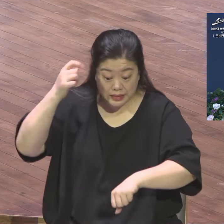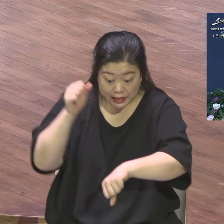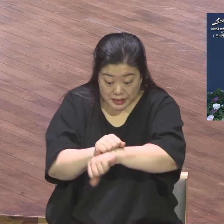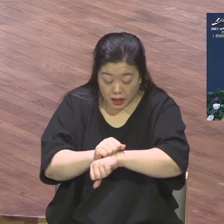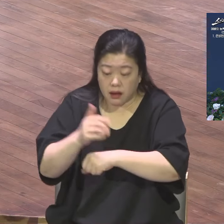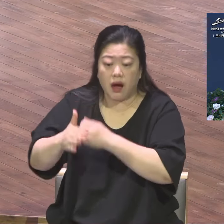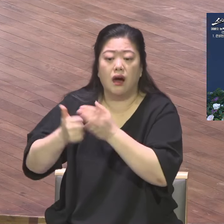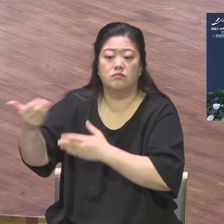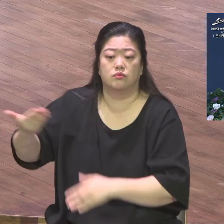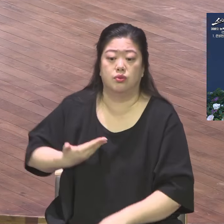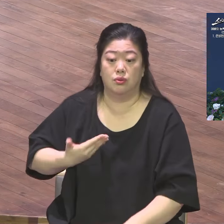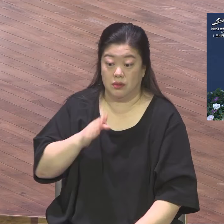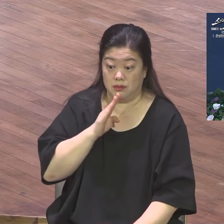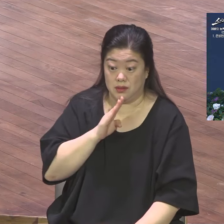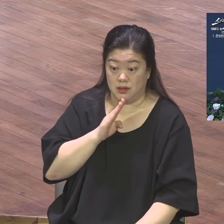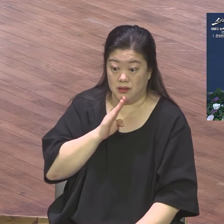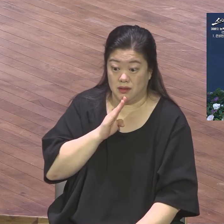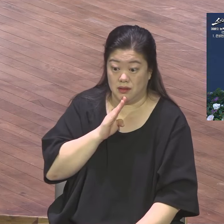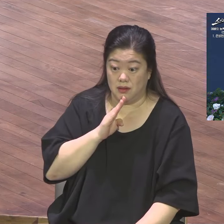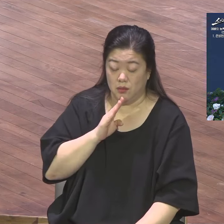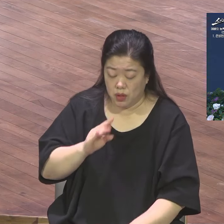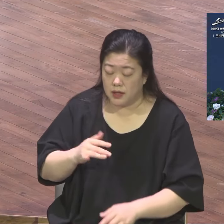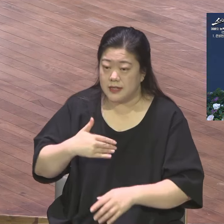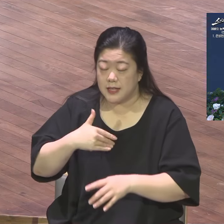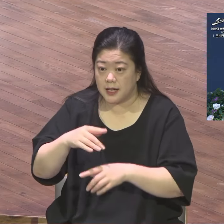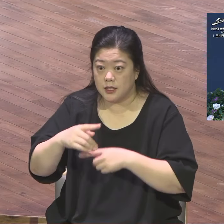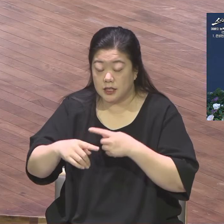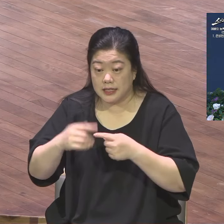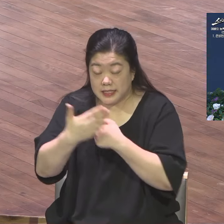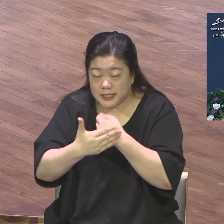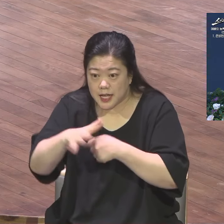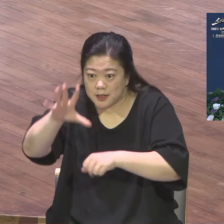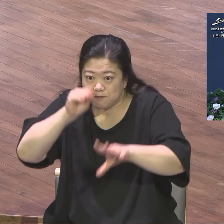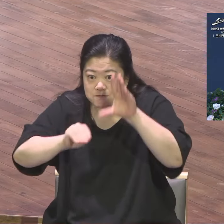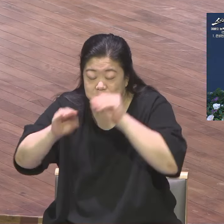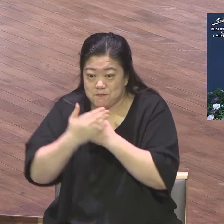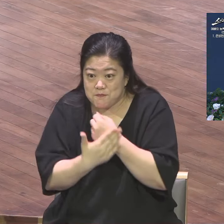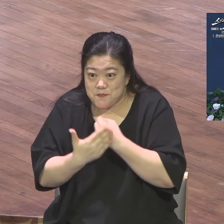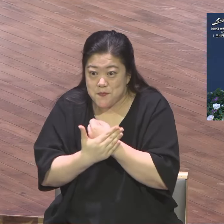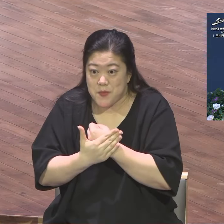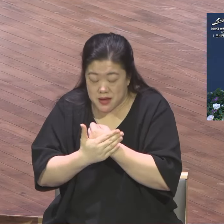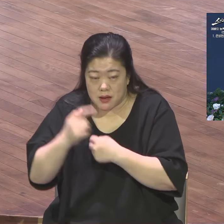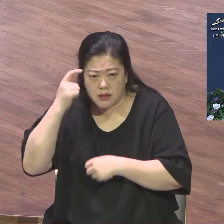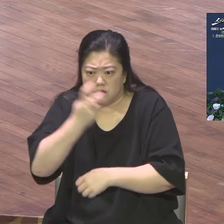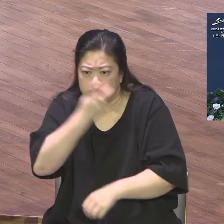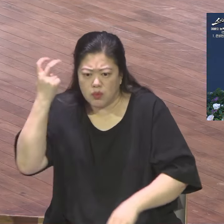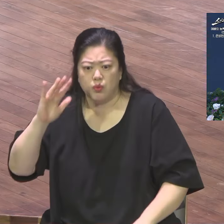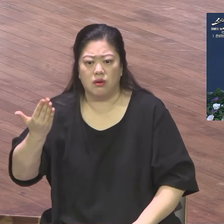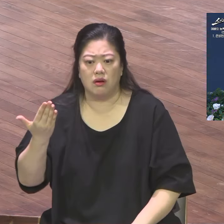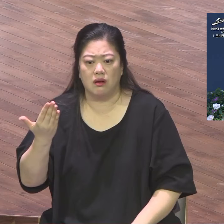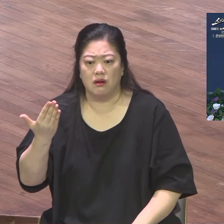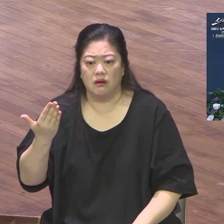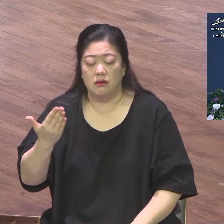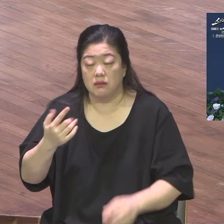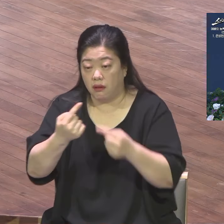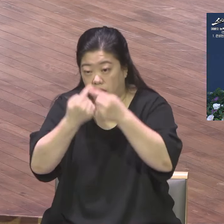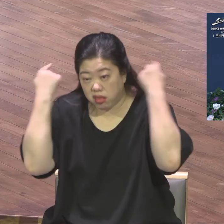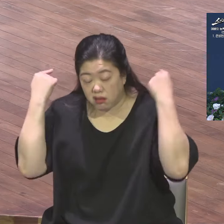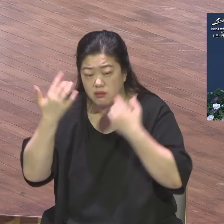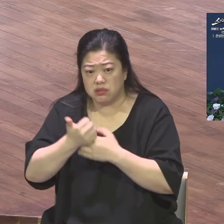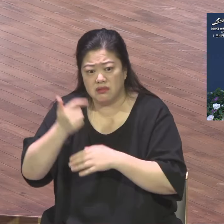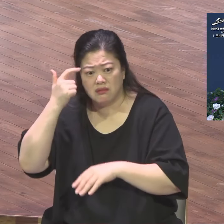그랬어요. 그러니까 성공적인 삶을 살지요. 성공적인 삶을 살지요. 어떻게 해서